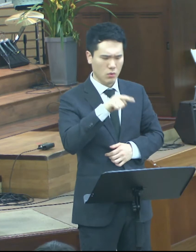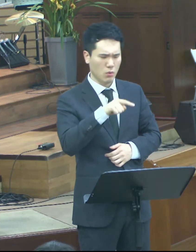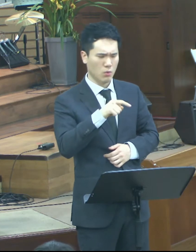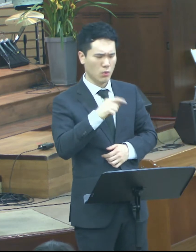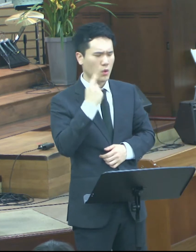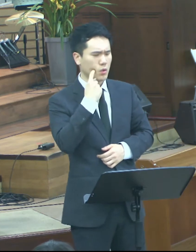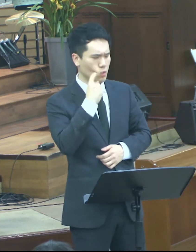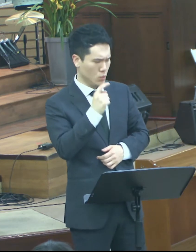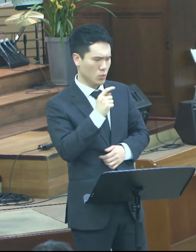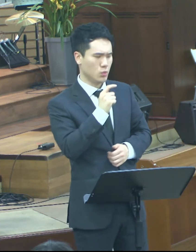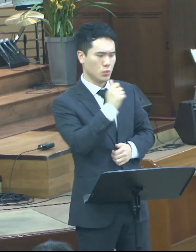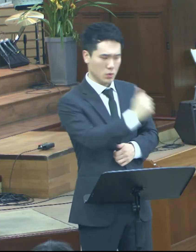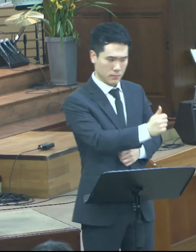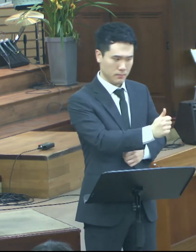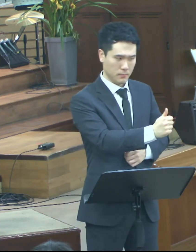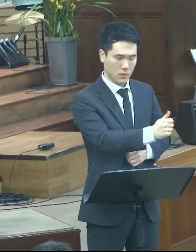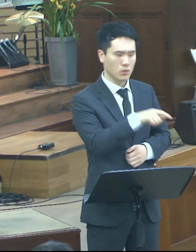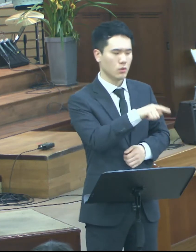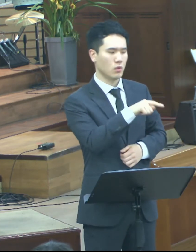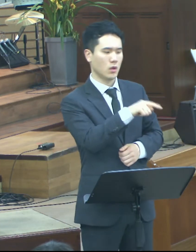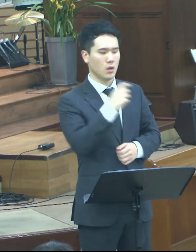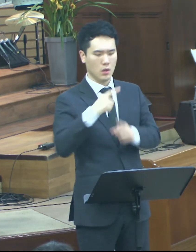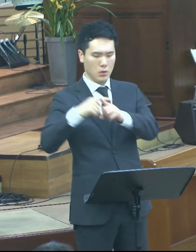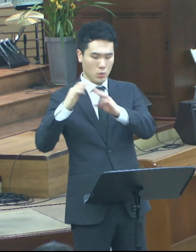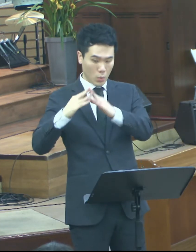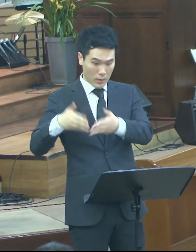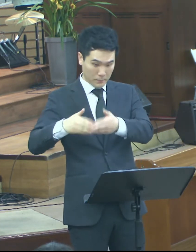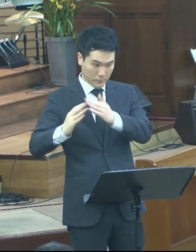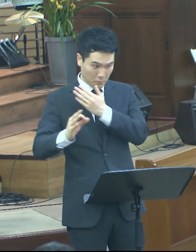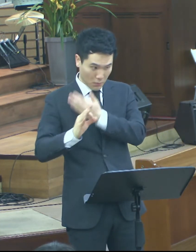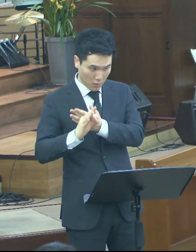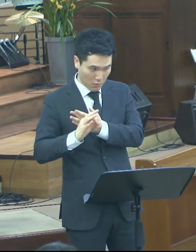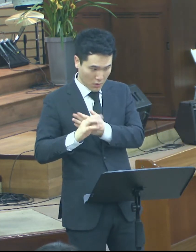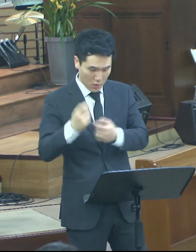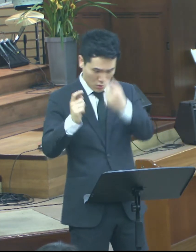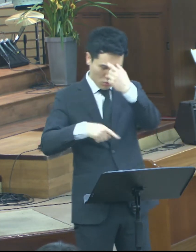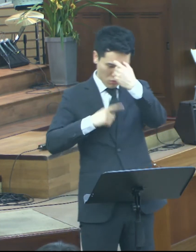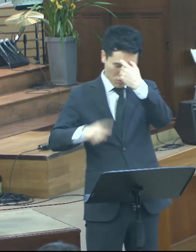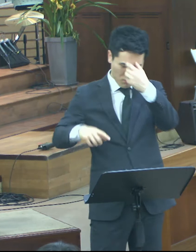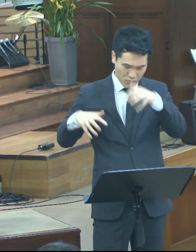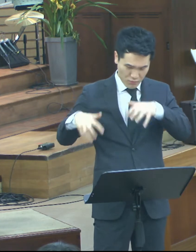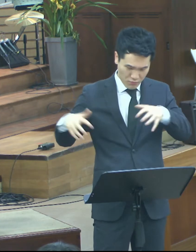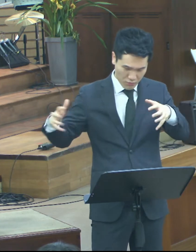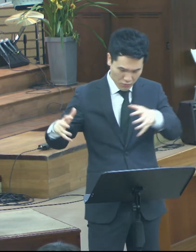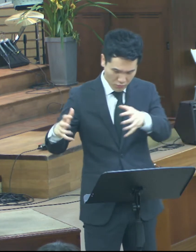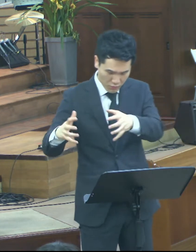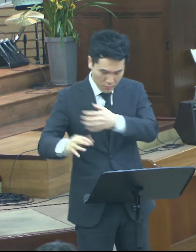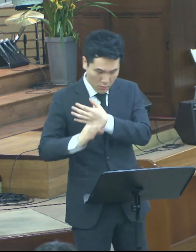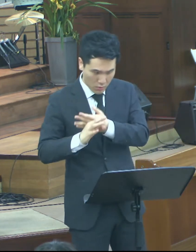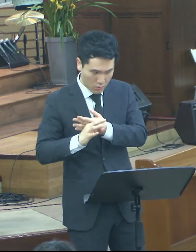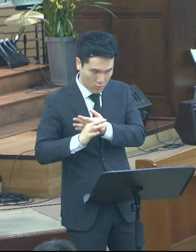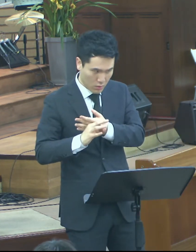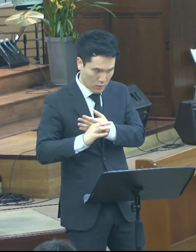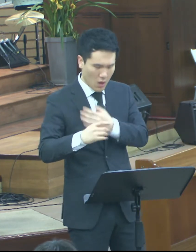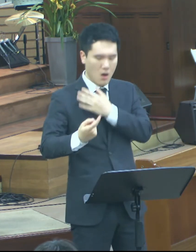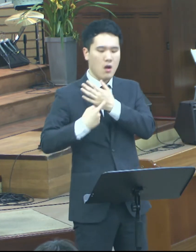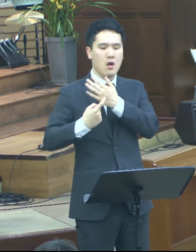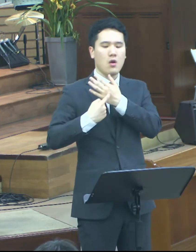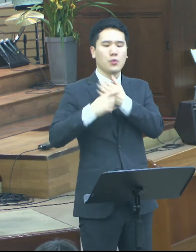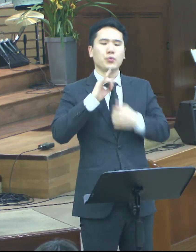너희들 교회 세우면 성도들 쫙 모이면 하다 보면 종교적 쇼를 할 수가 있어. 너희들 그렇게 되면 안 돼.